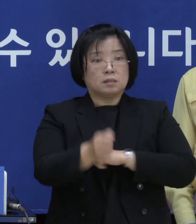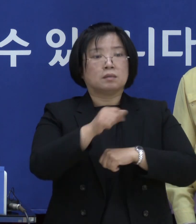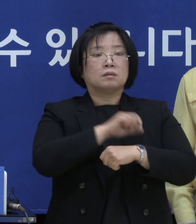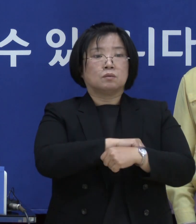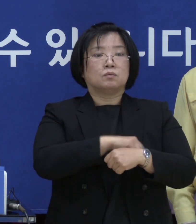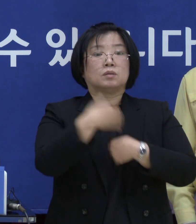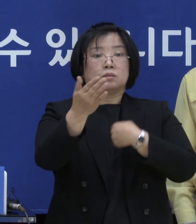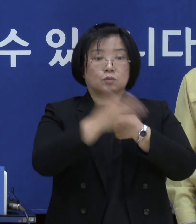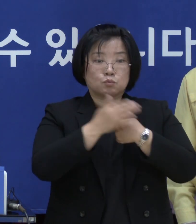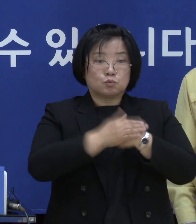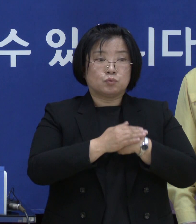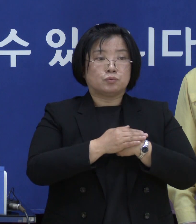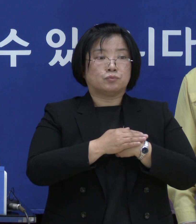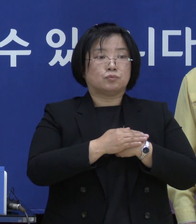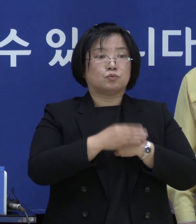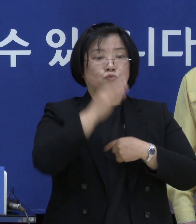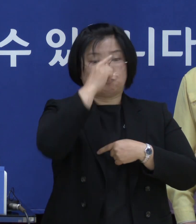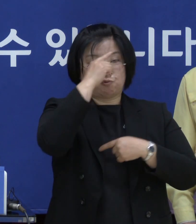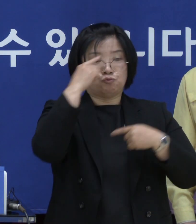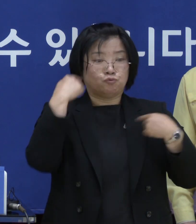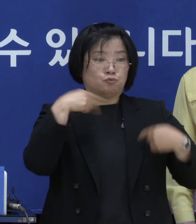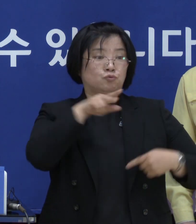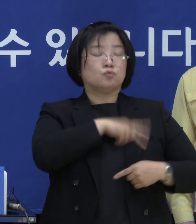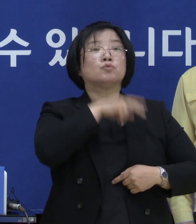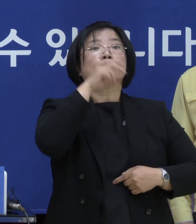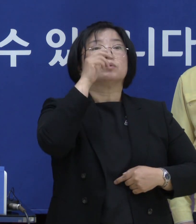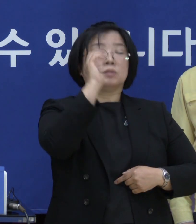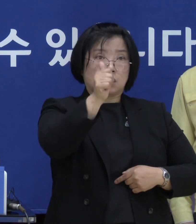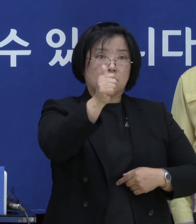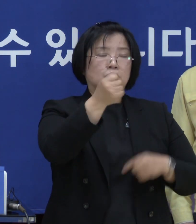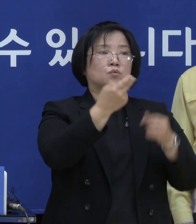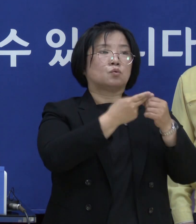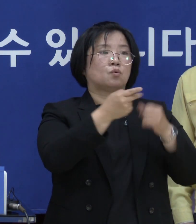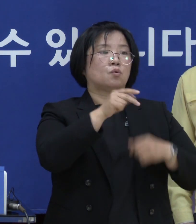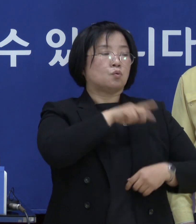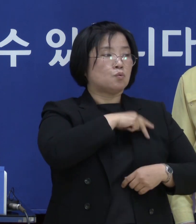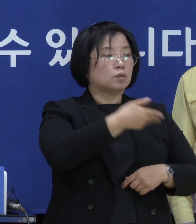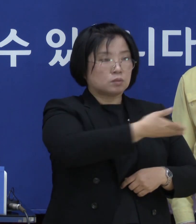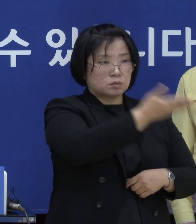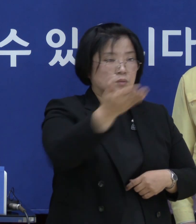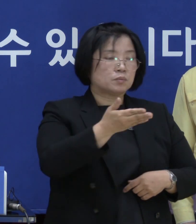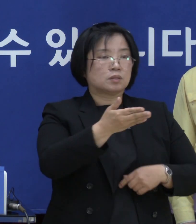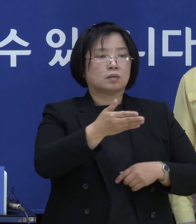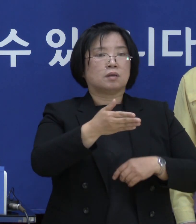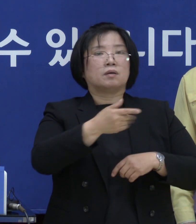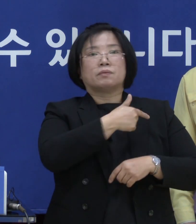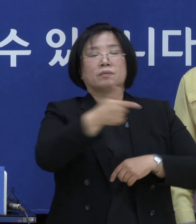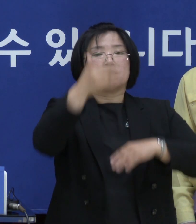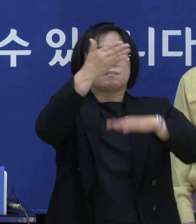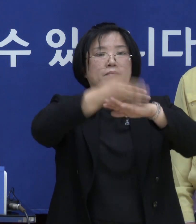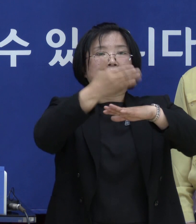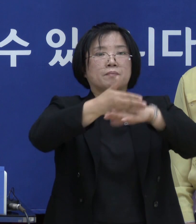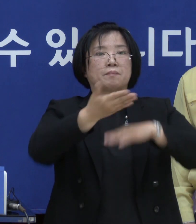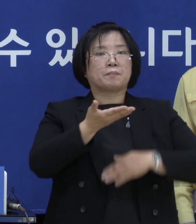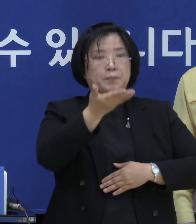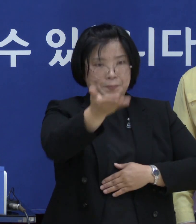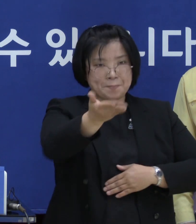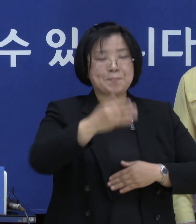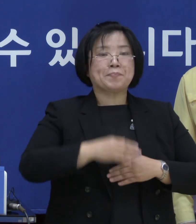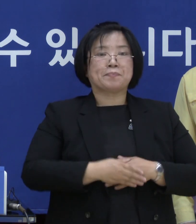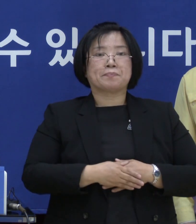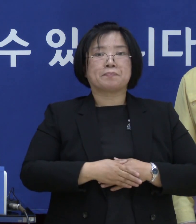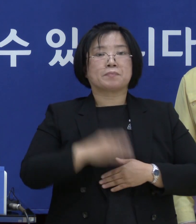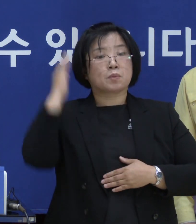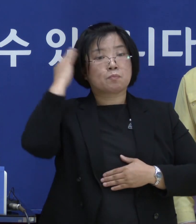적극적으로 협조해 주신 군의 강순팔 의장님과 의원님들께 깊이 감사드립니다.